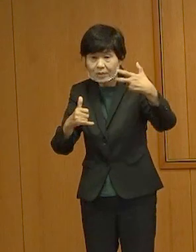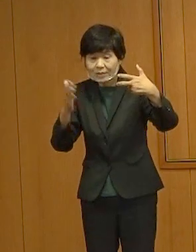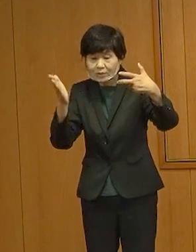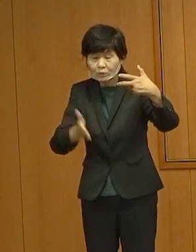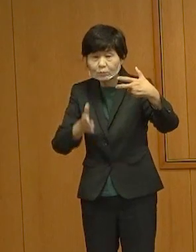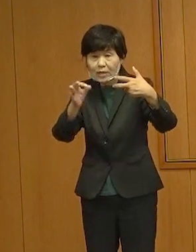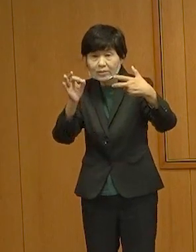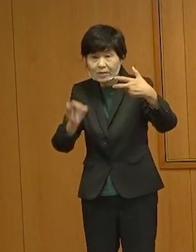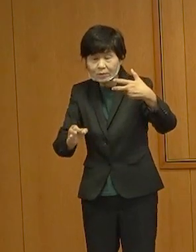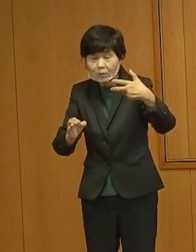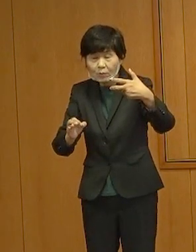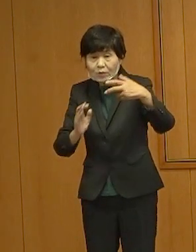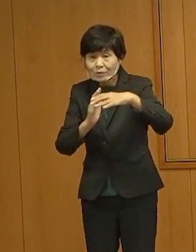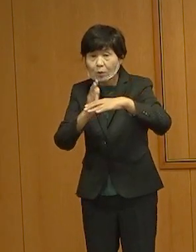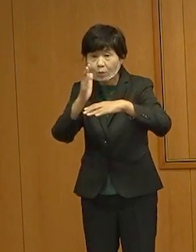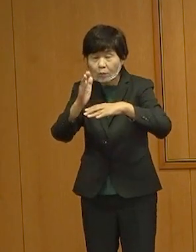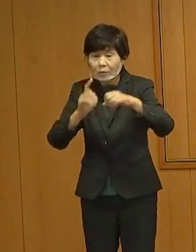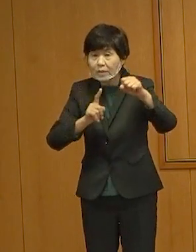対象者の